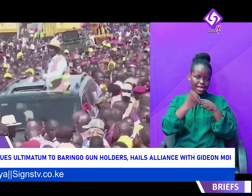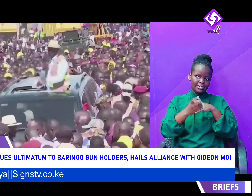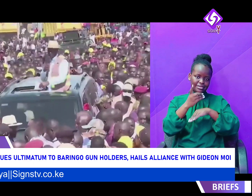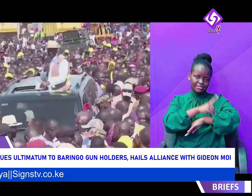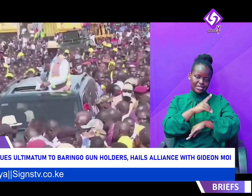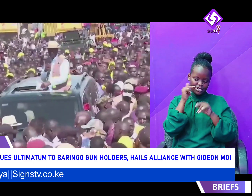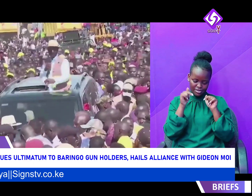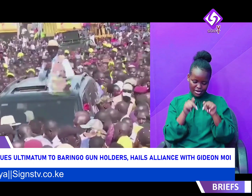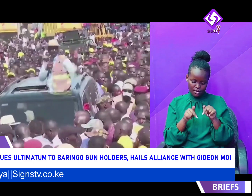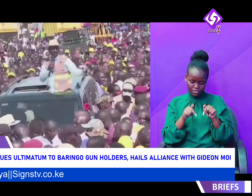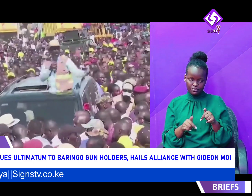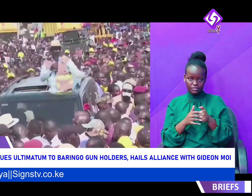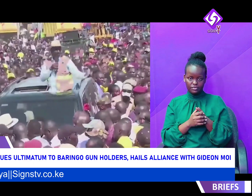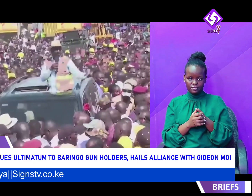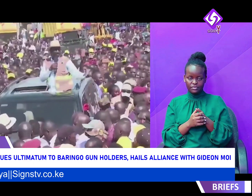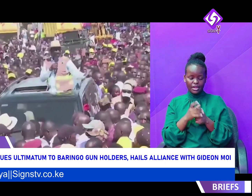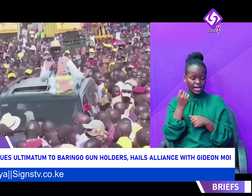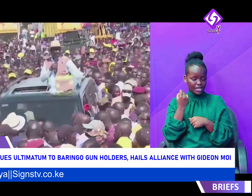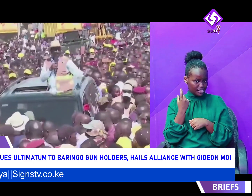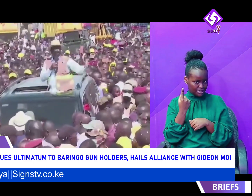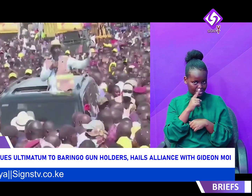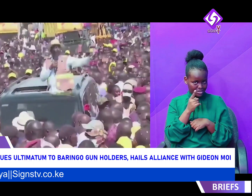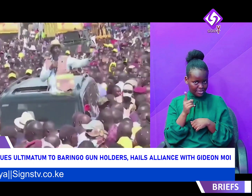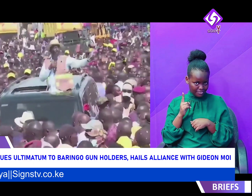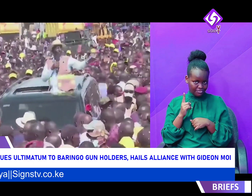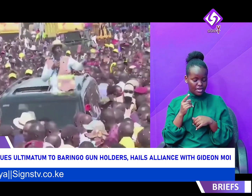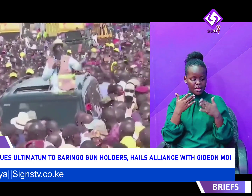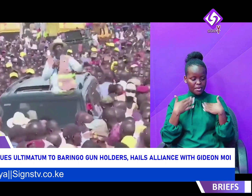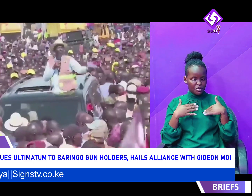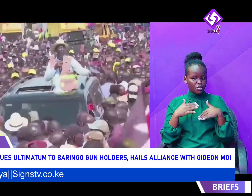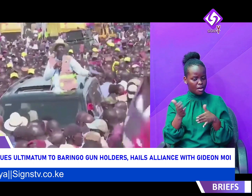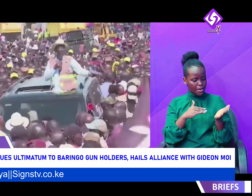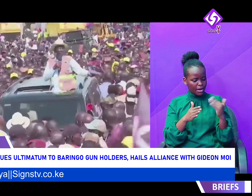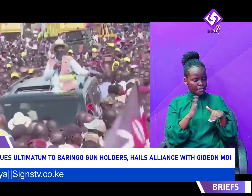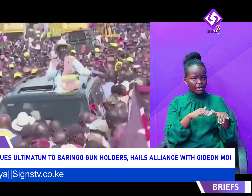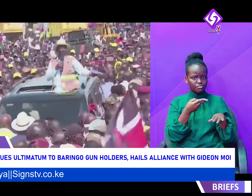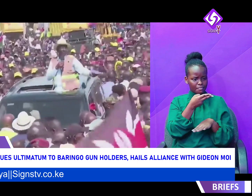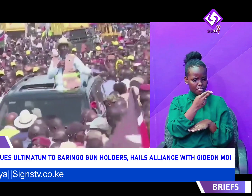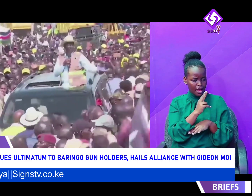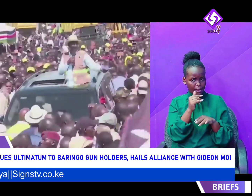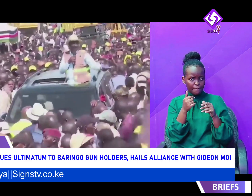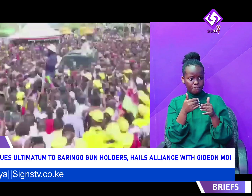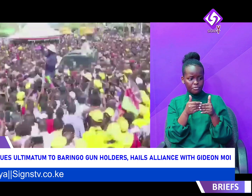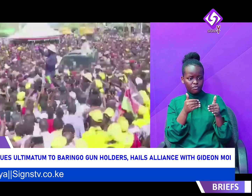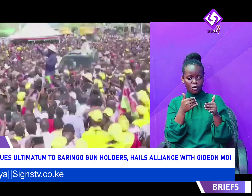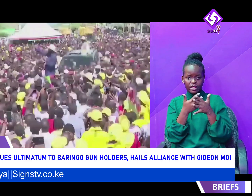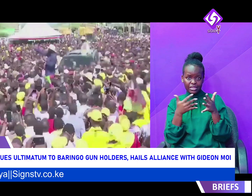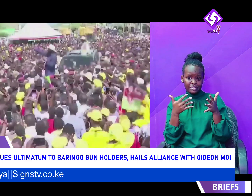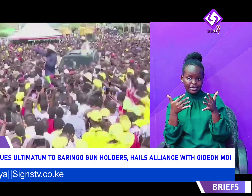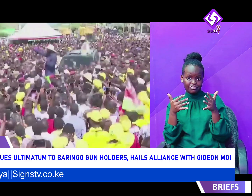sasa. Tunaelewana watu wa Baringo? Si hawa watu kila mtu arudishe bunduki kama maneno bado haijaharibika? Kazi yenye tulianzia